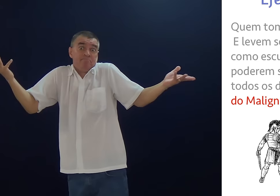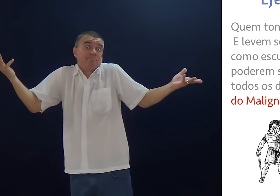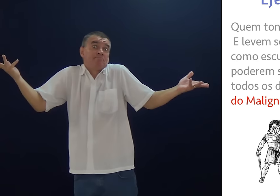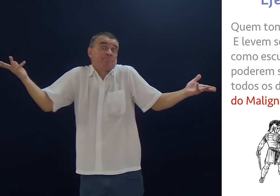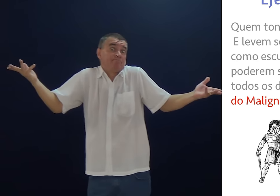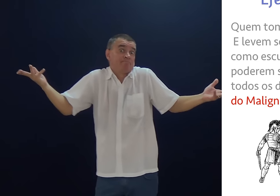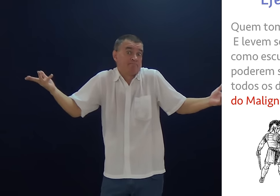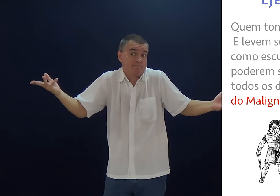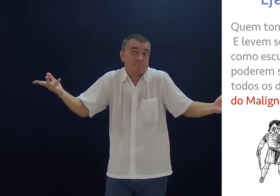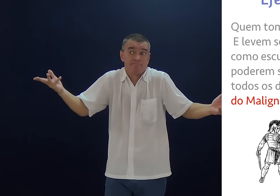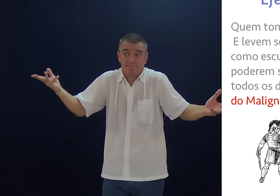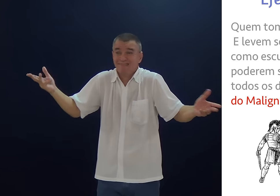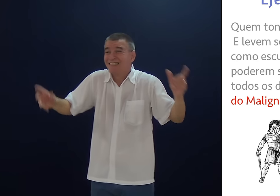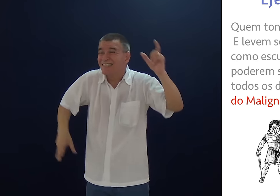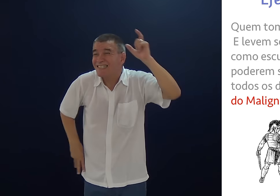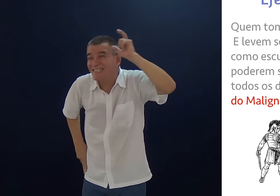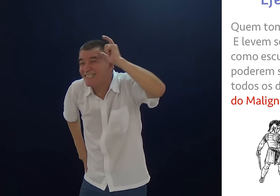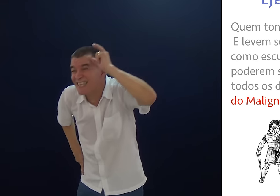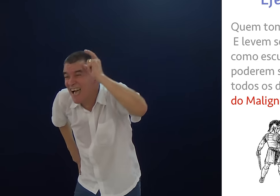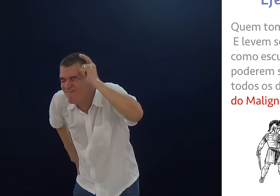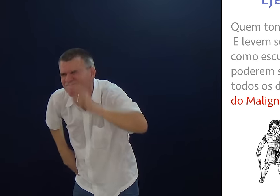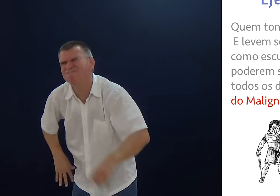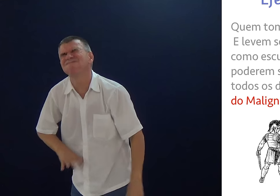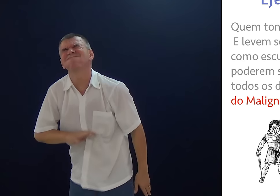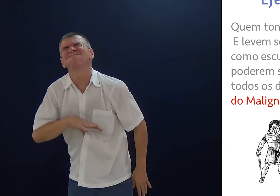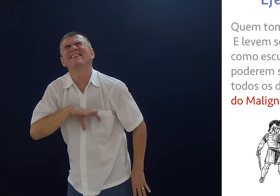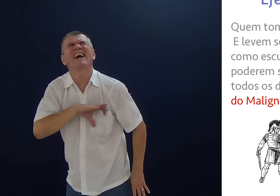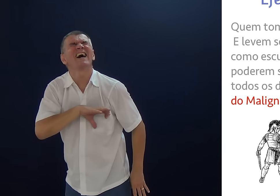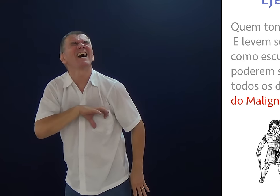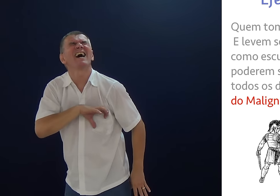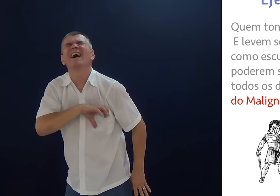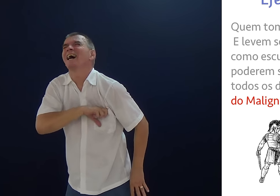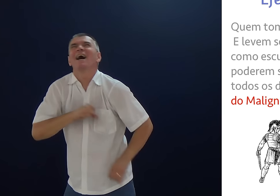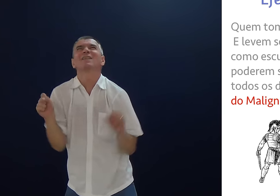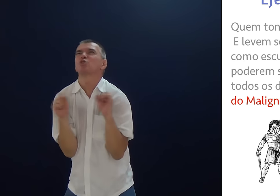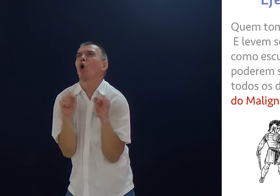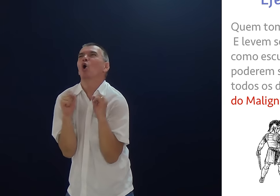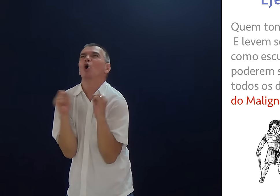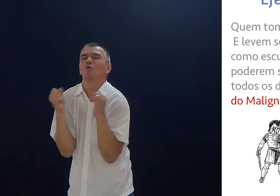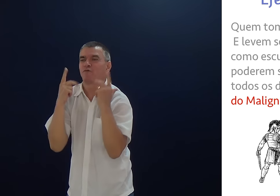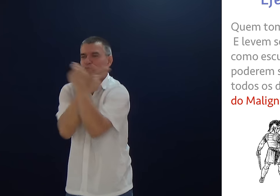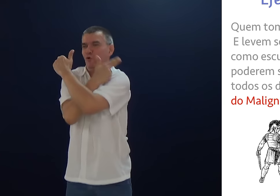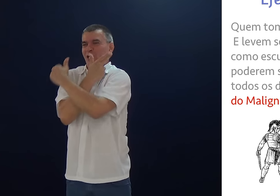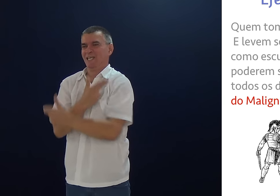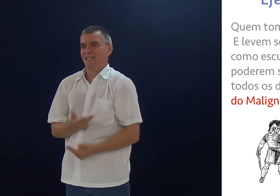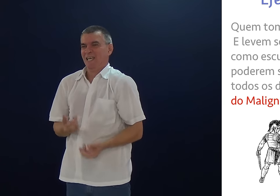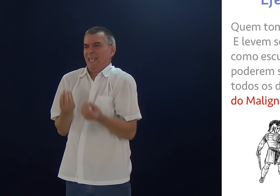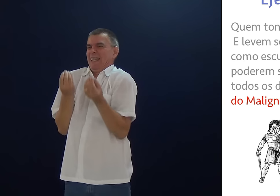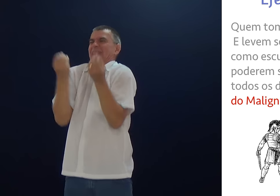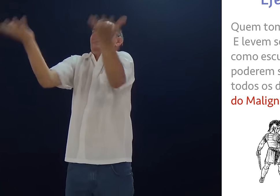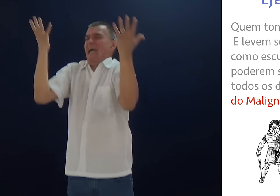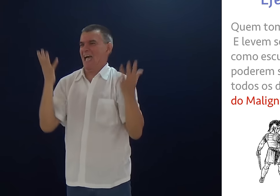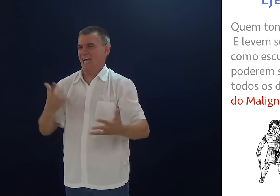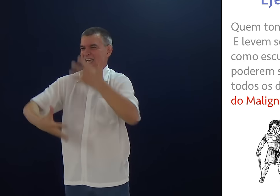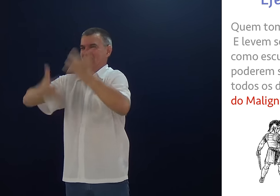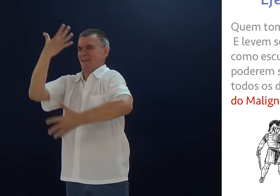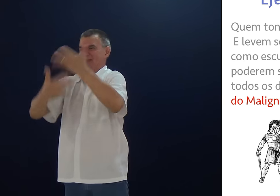vendo ali são os dardos do maligno pessoas que adoram